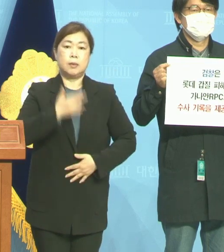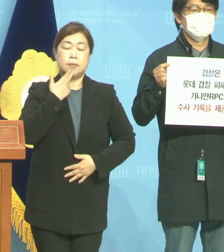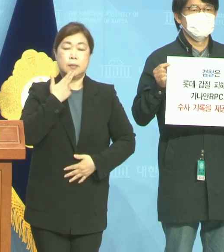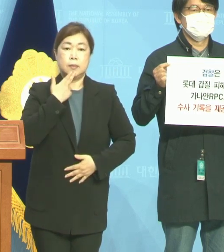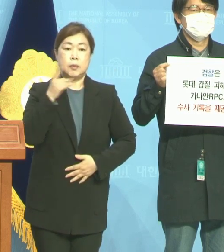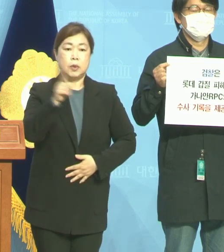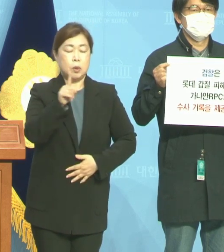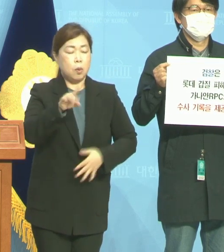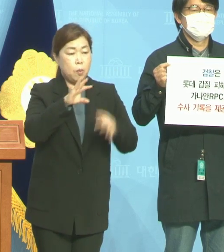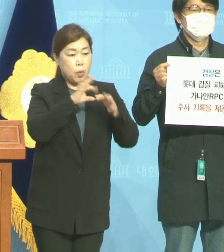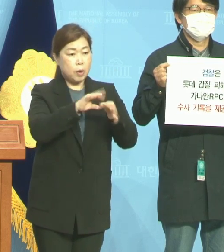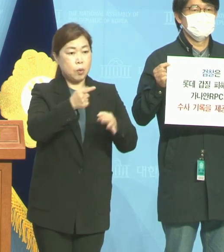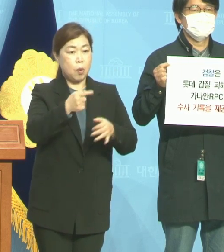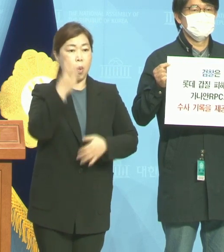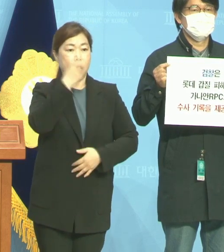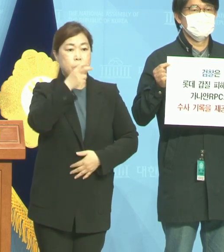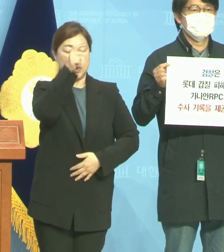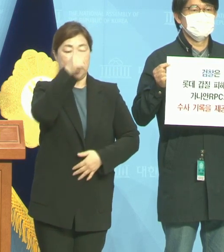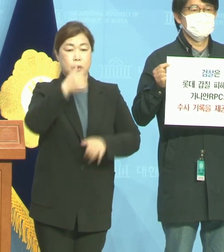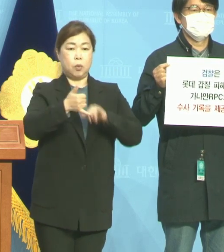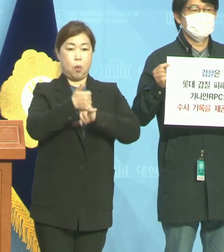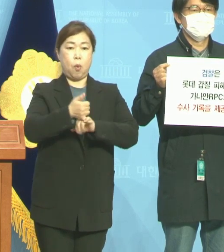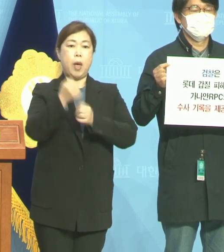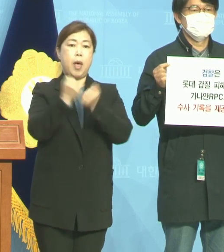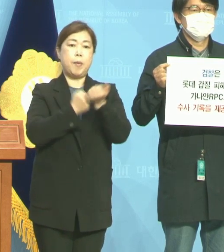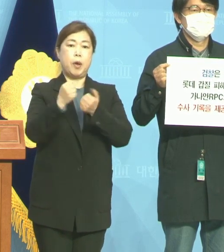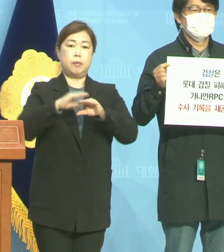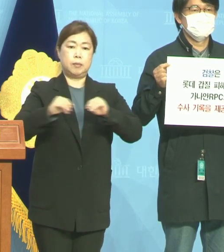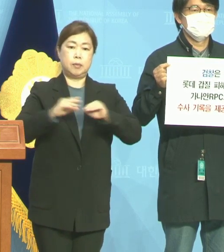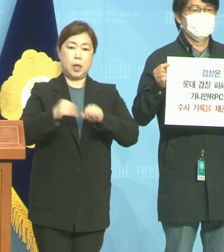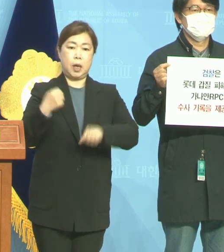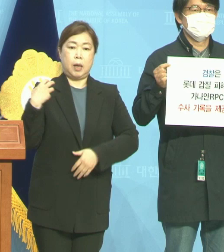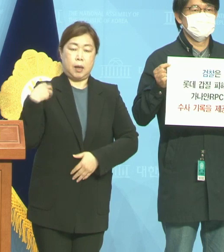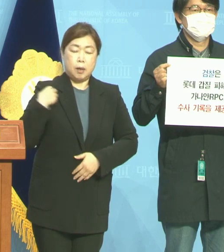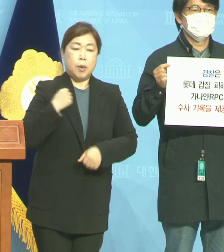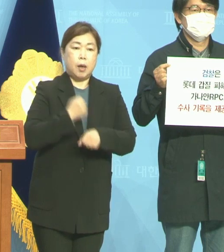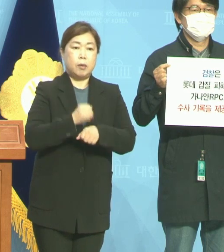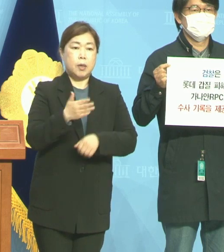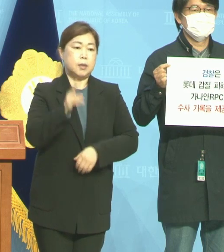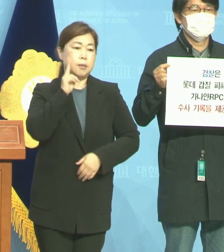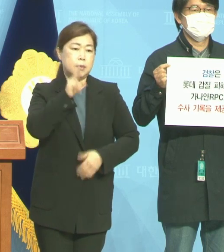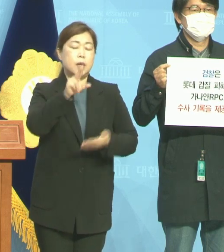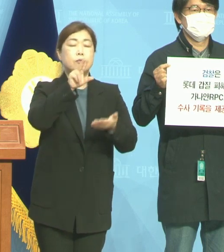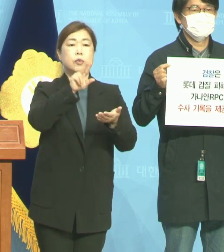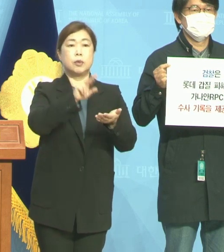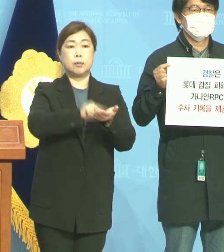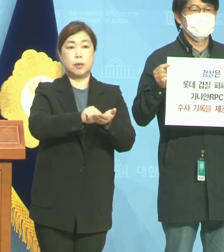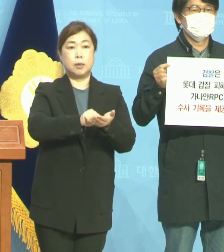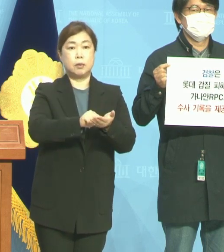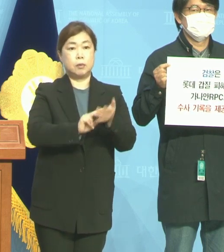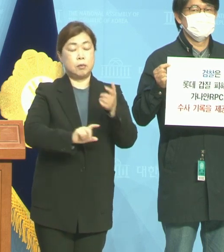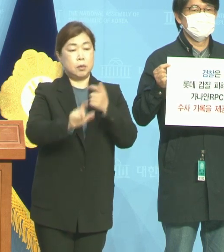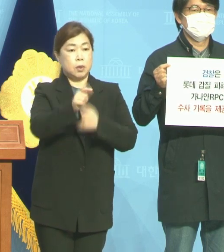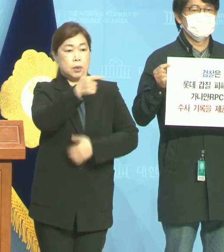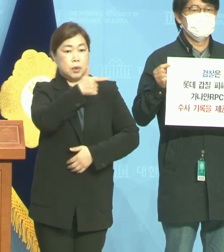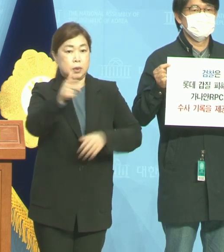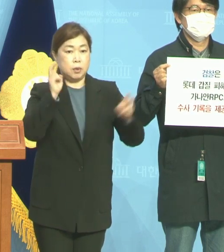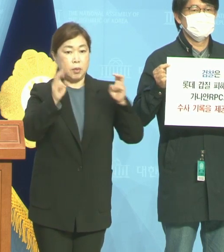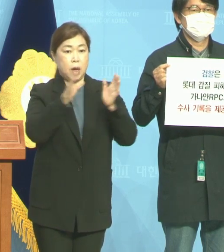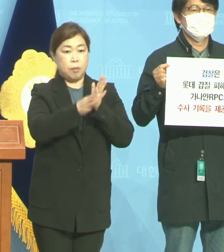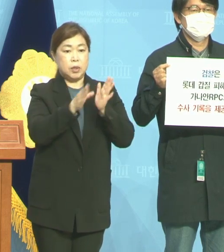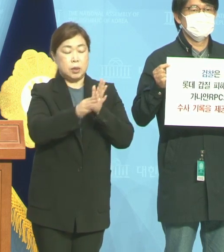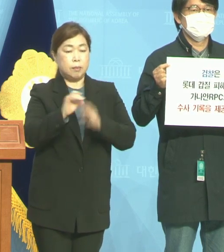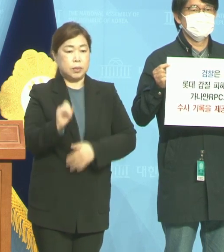쪽이라 하더라도 검찰이 분명히 해명하고 책임제한 은 심각한 문제입니다 누구나 대기업의 각질로